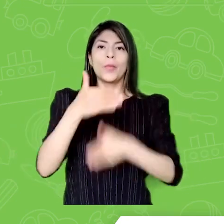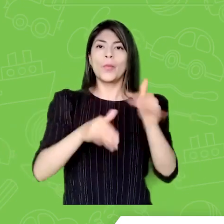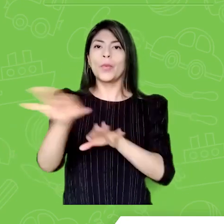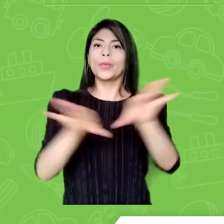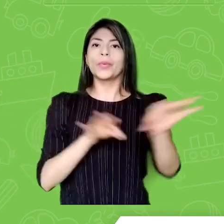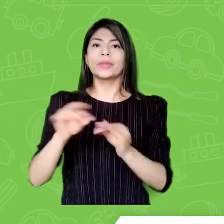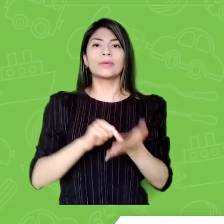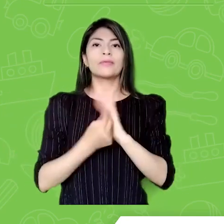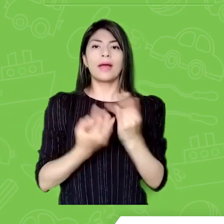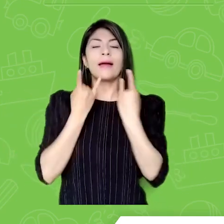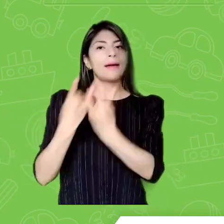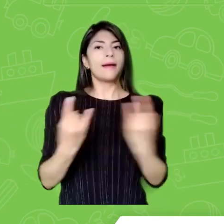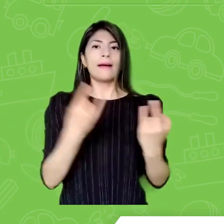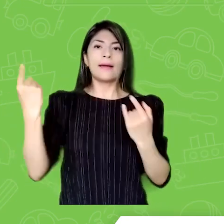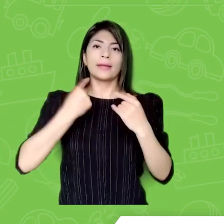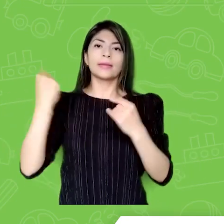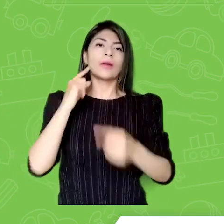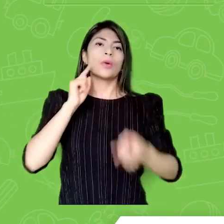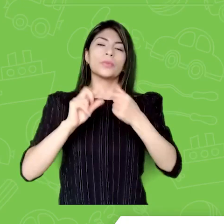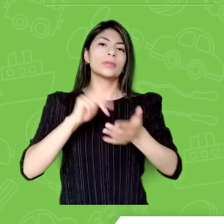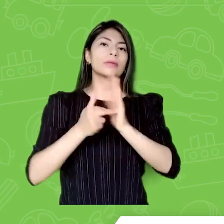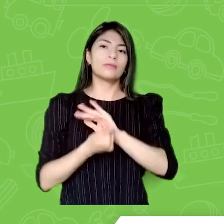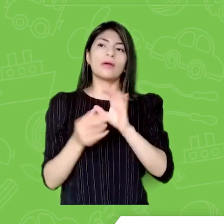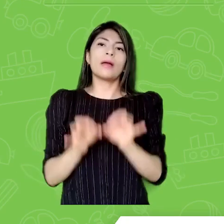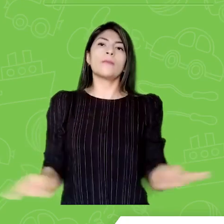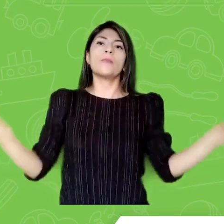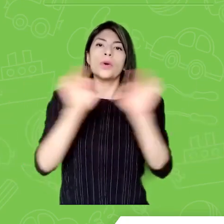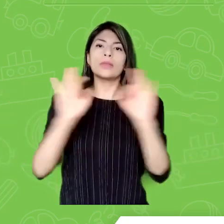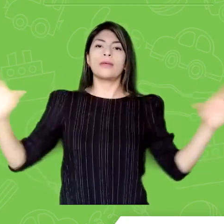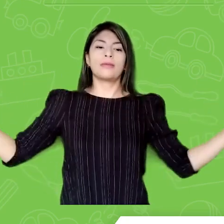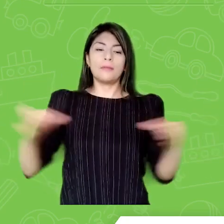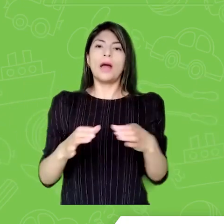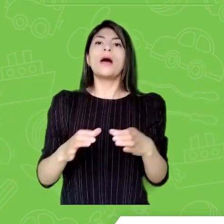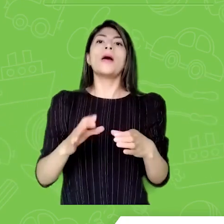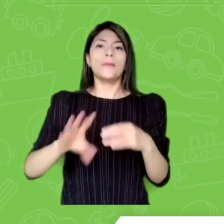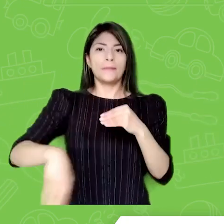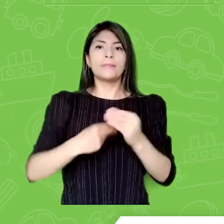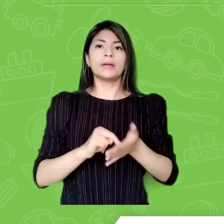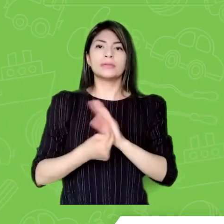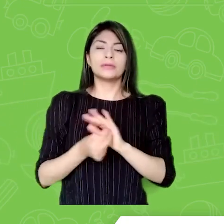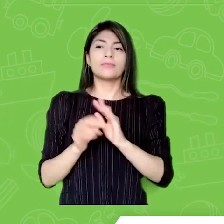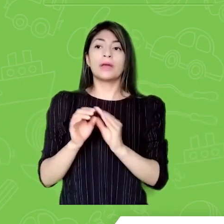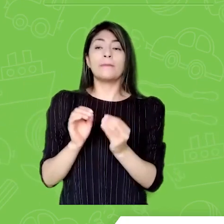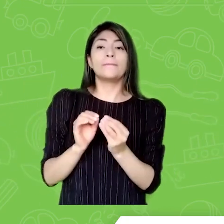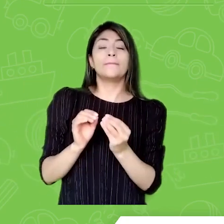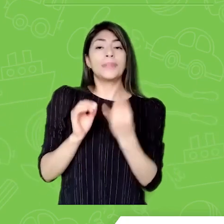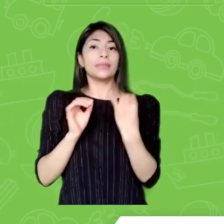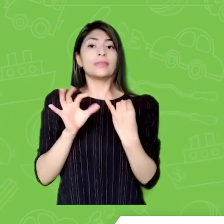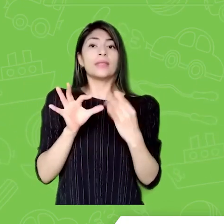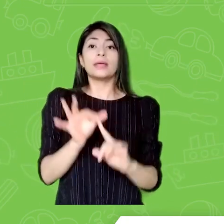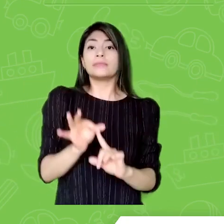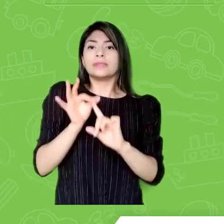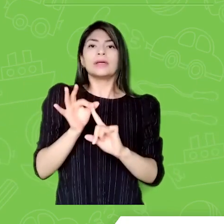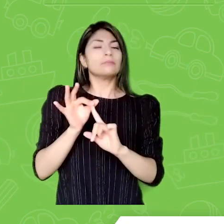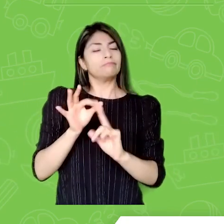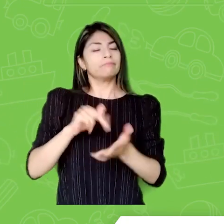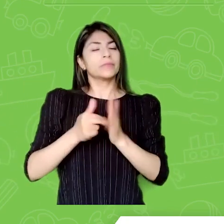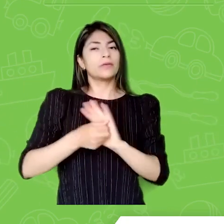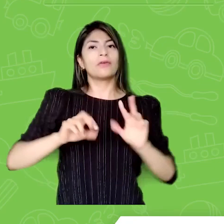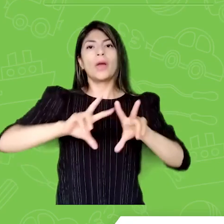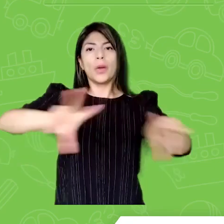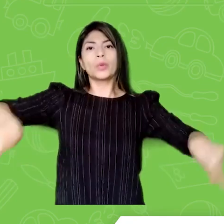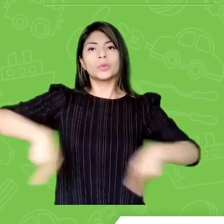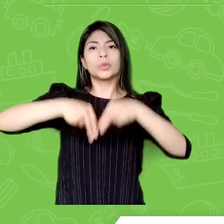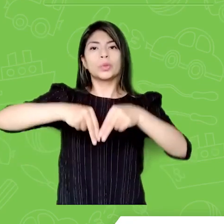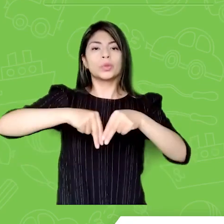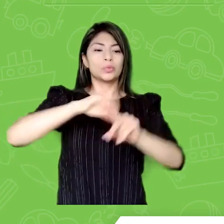de selección, de prevalencia del interés general sobre el particular, de economía y de celeridad, principios esenciales en un